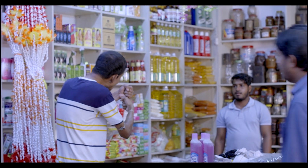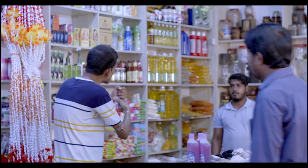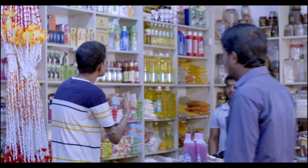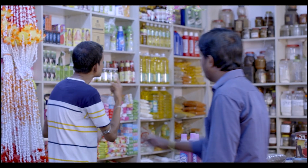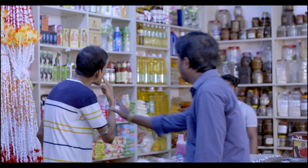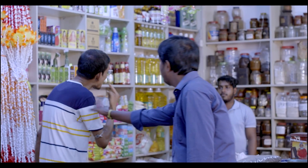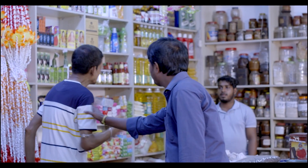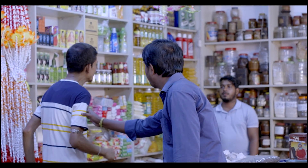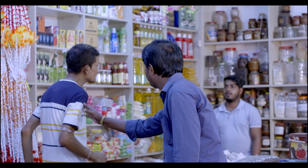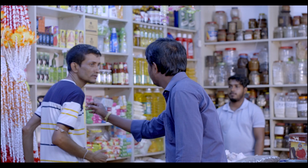এই যে ভাই,